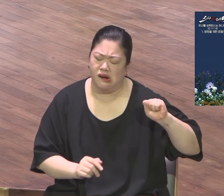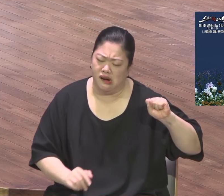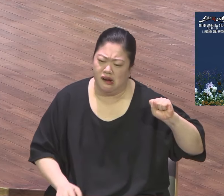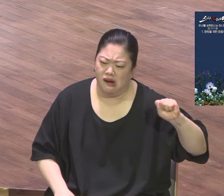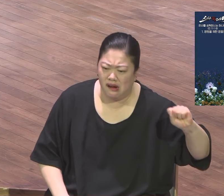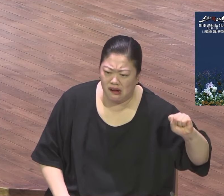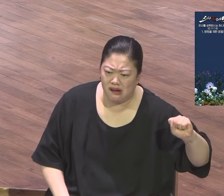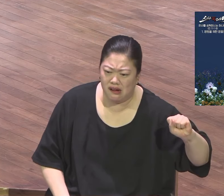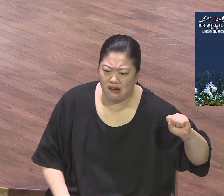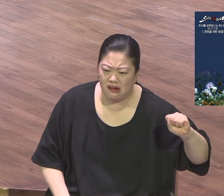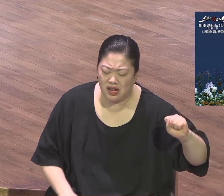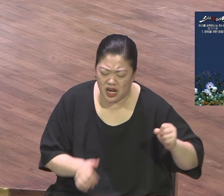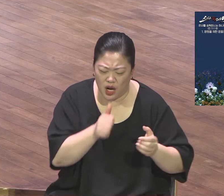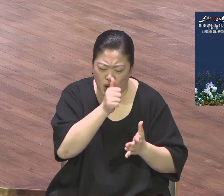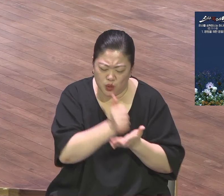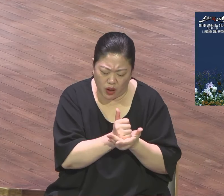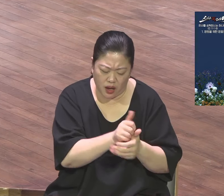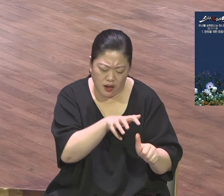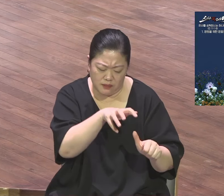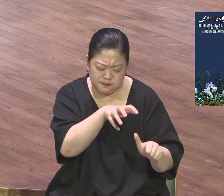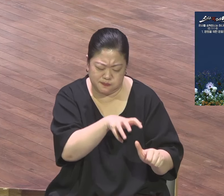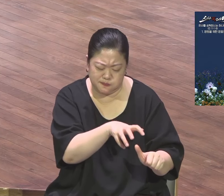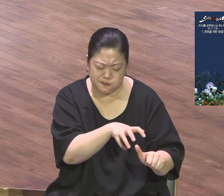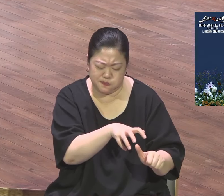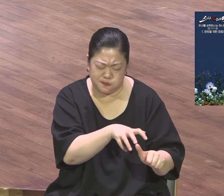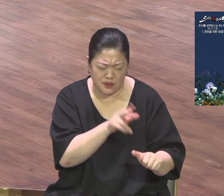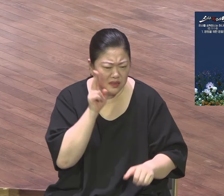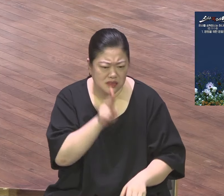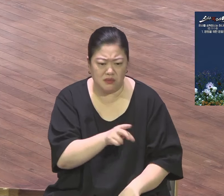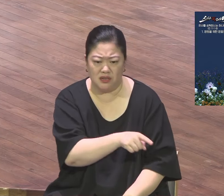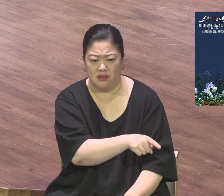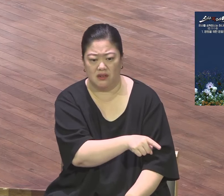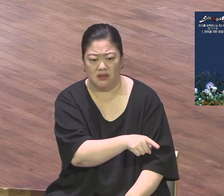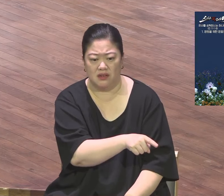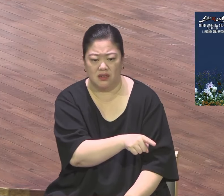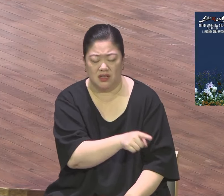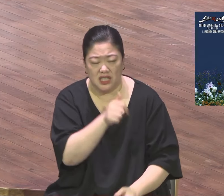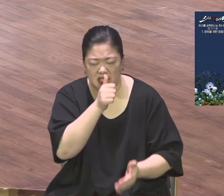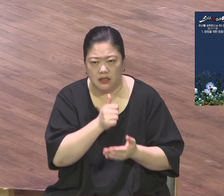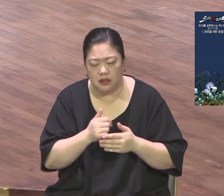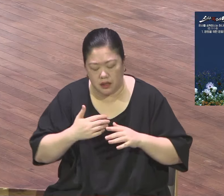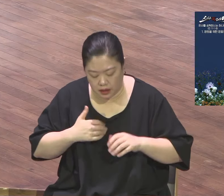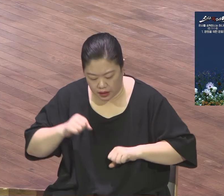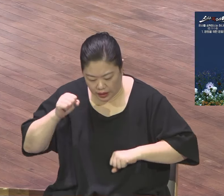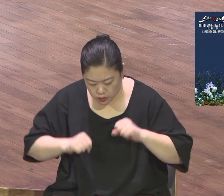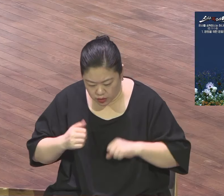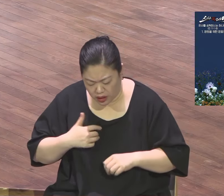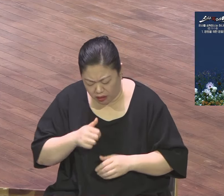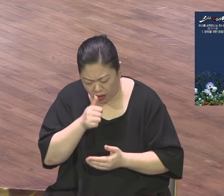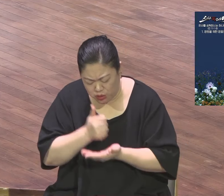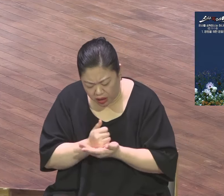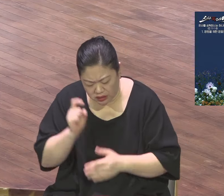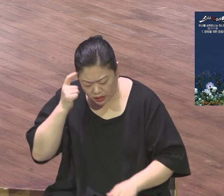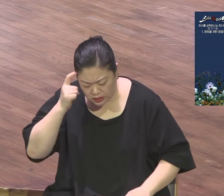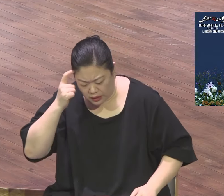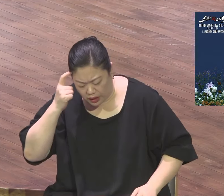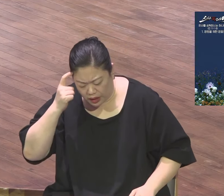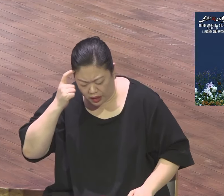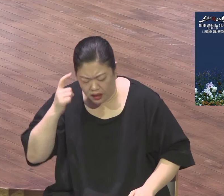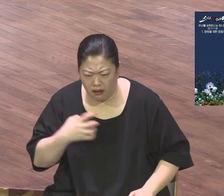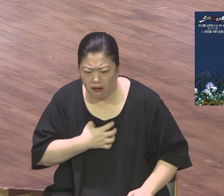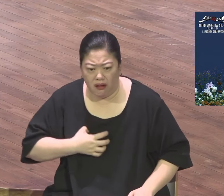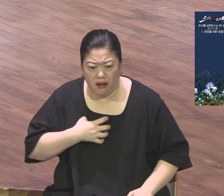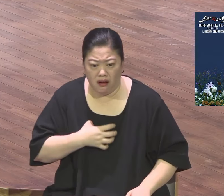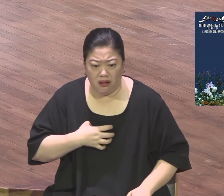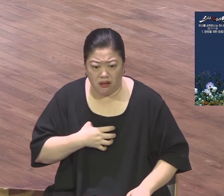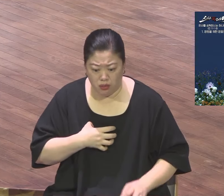죄와 저주의 자물쇠. 이거 풀 수 있는 유일한 키가 뭐예요? 예수 그리스도.